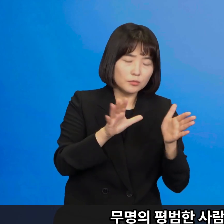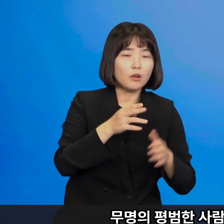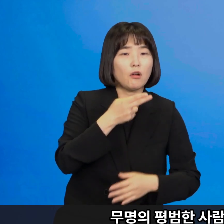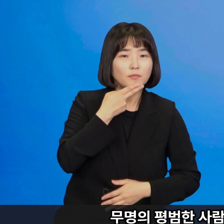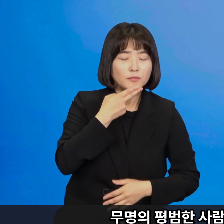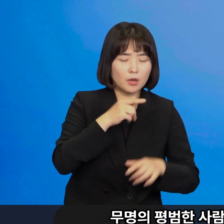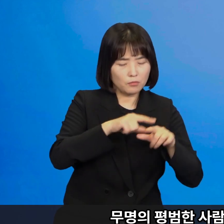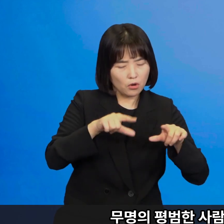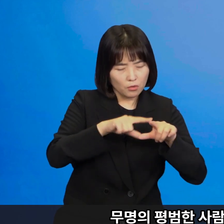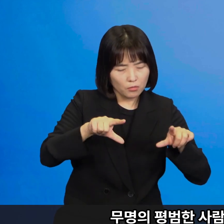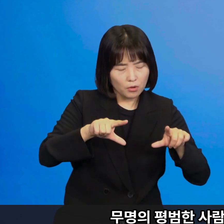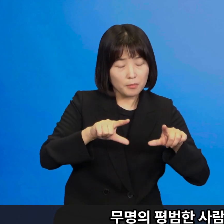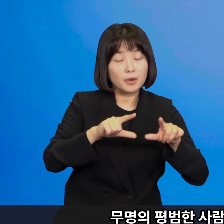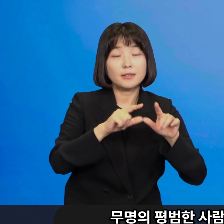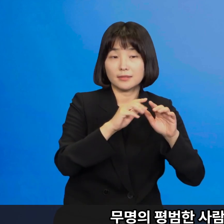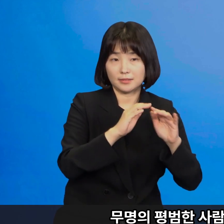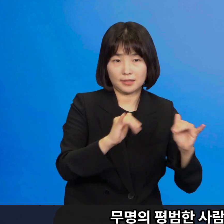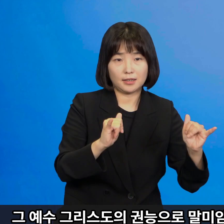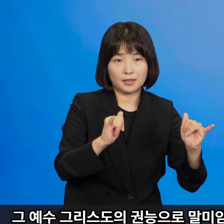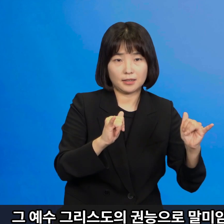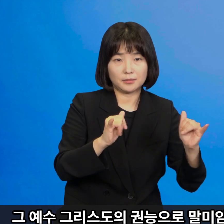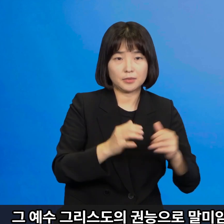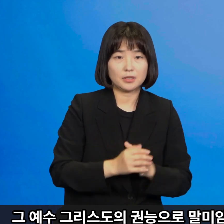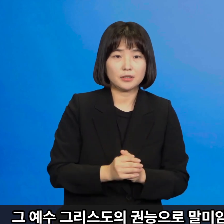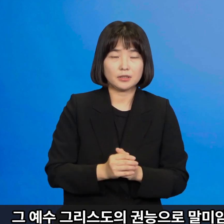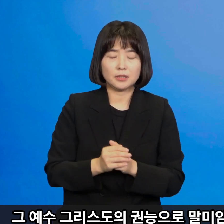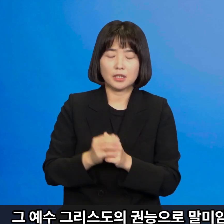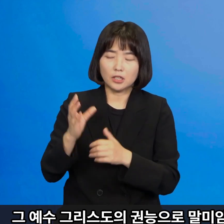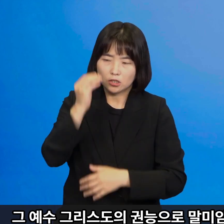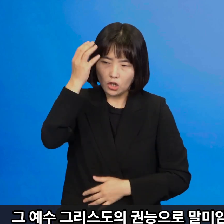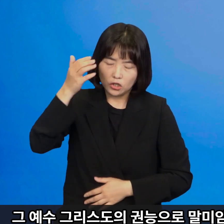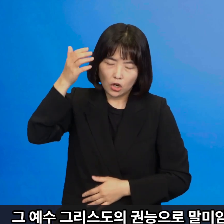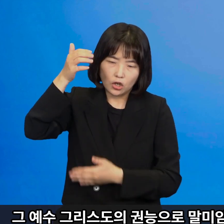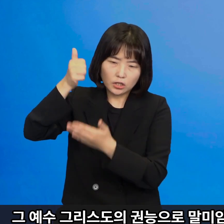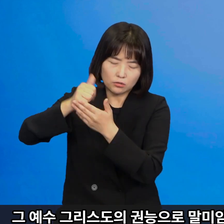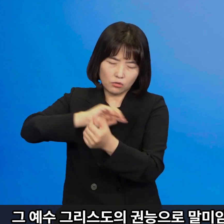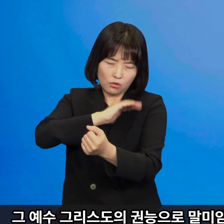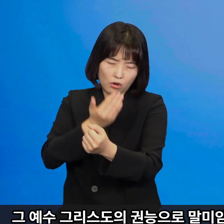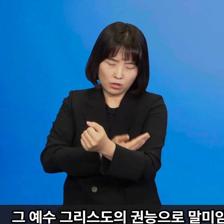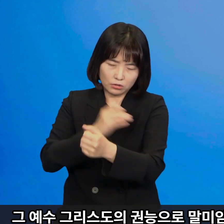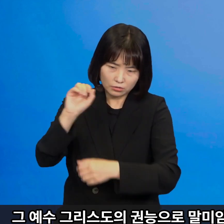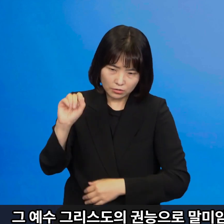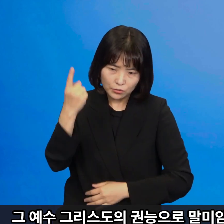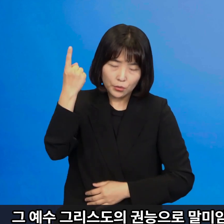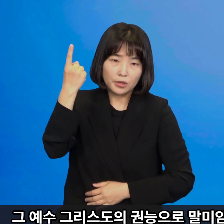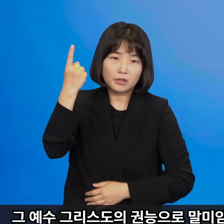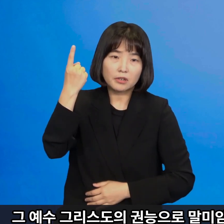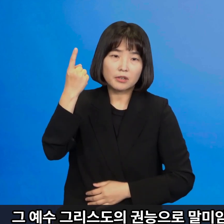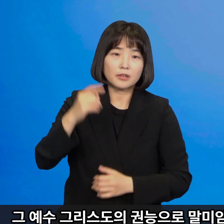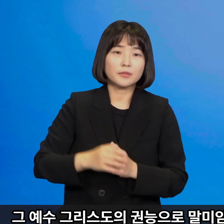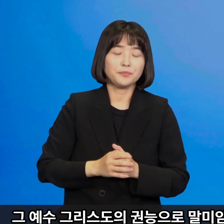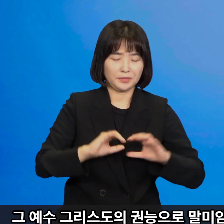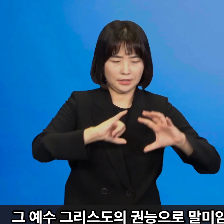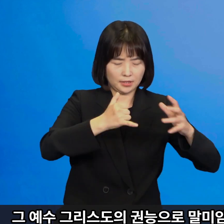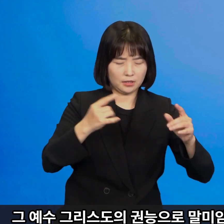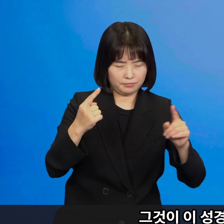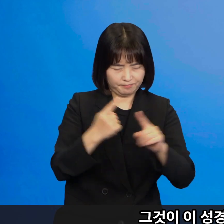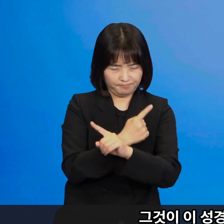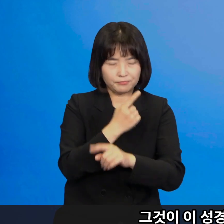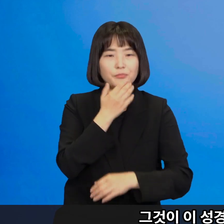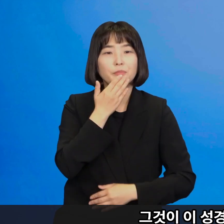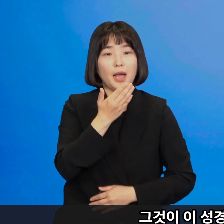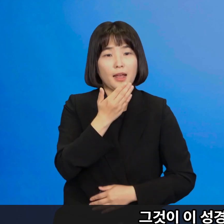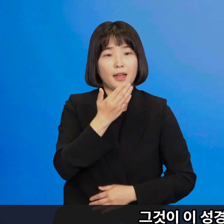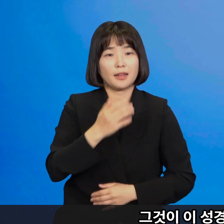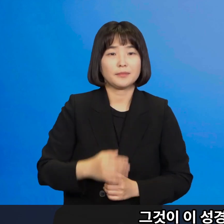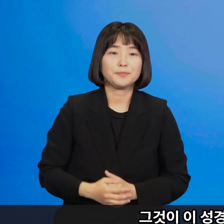사람들이 비범하신 성령과 그 예수 그리스도의 권능으로 말미암아 이 나라를, 세상을 바꾸게 된 것이죠.